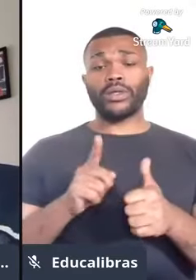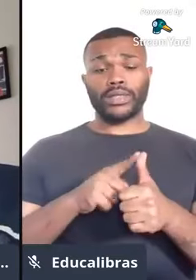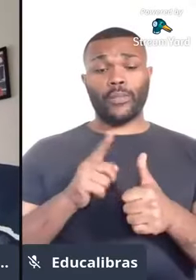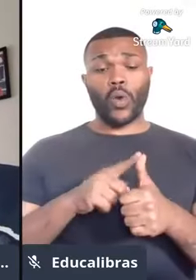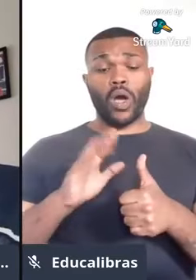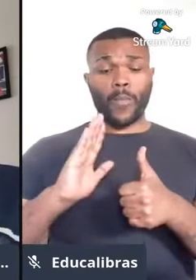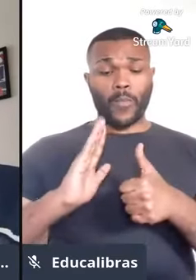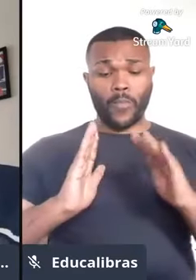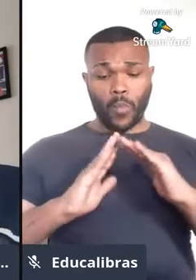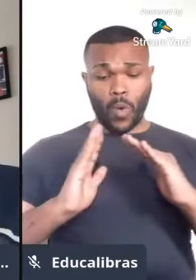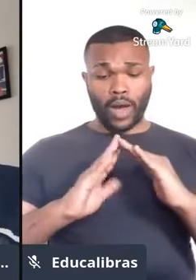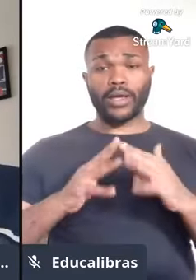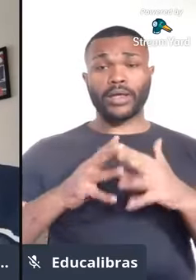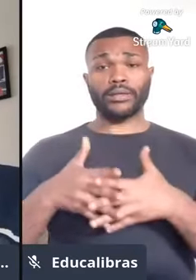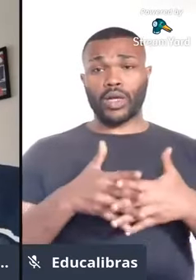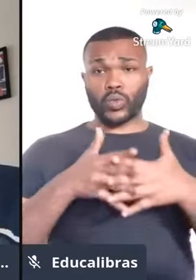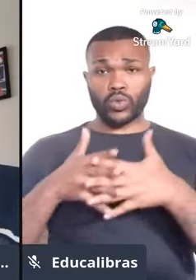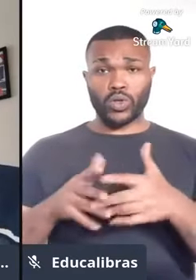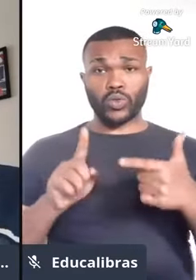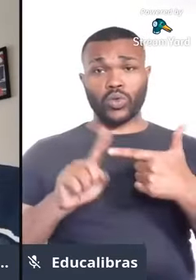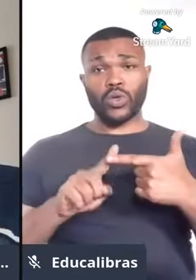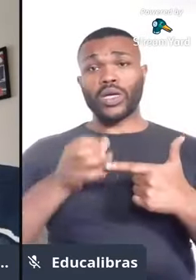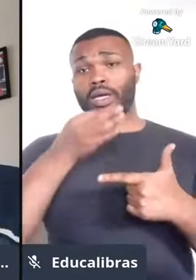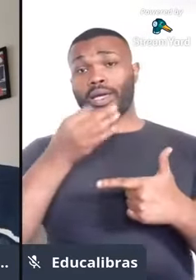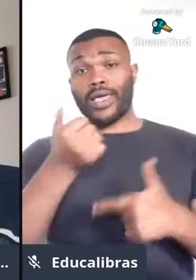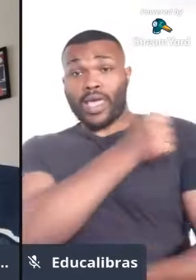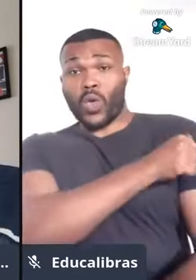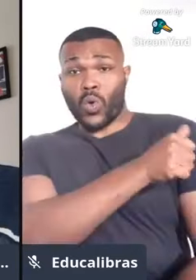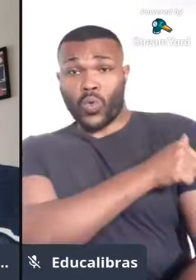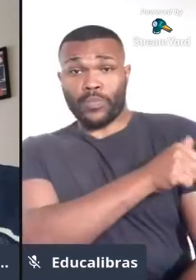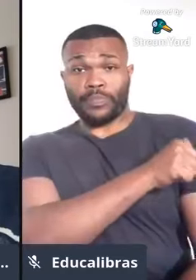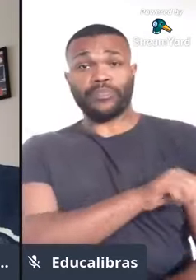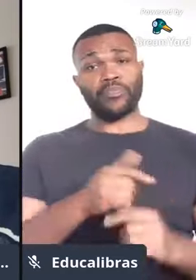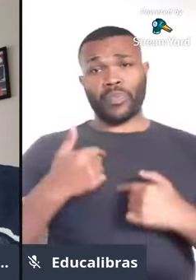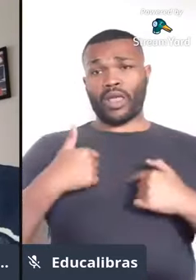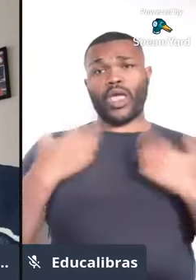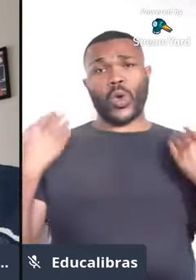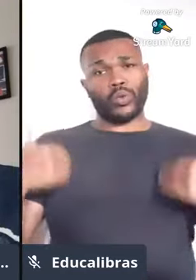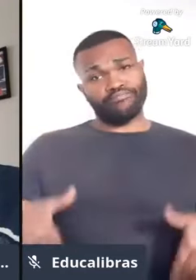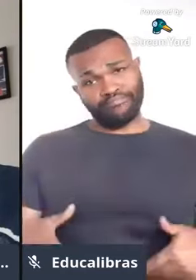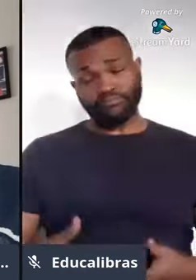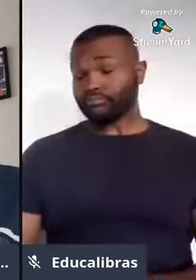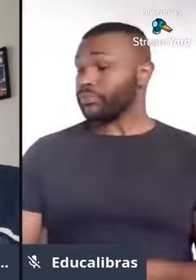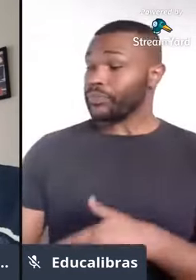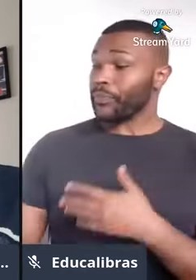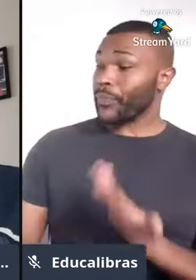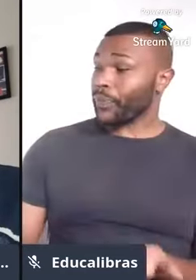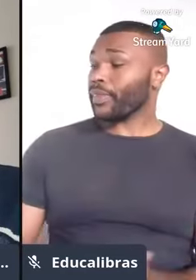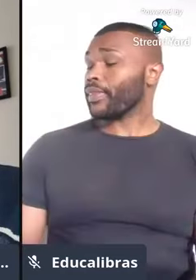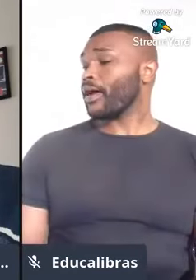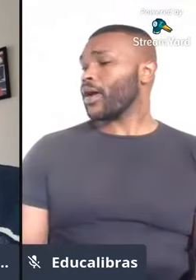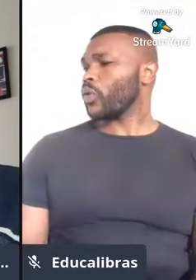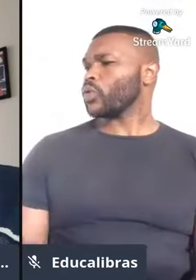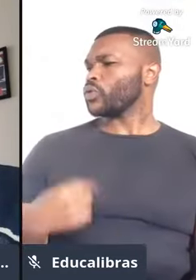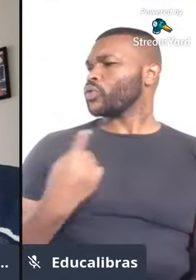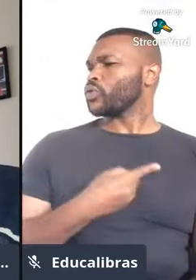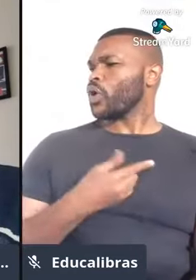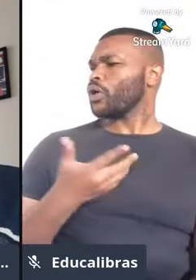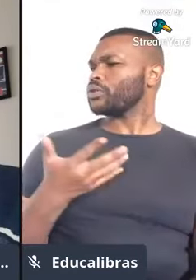este sou eu. Me diz uma coisa, a gente teve mais ou menos, na mesma época que você estava